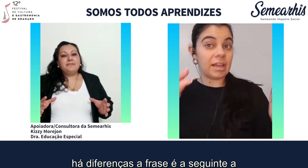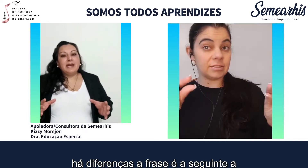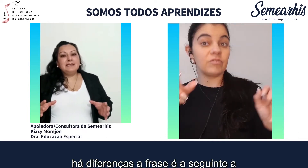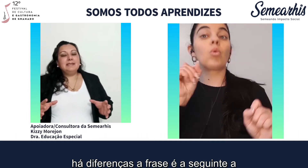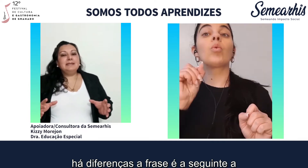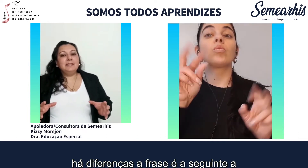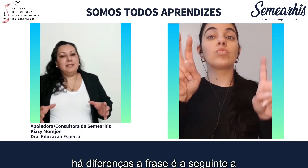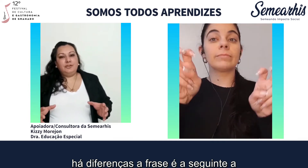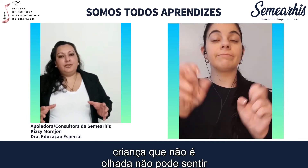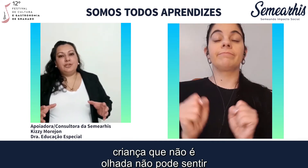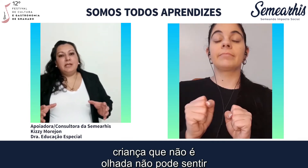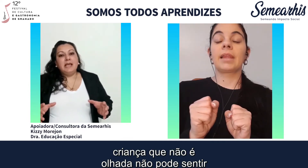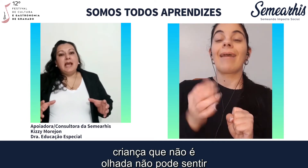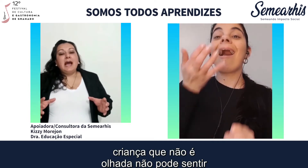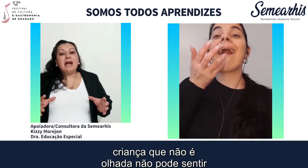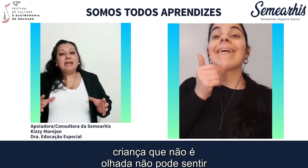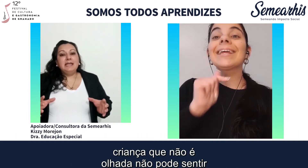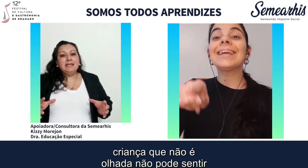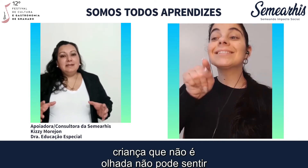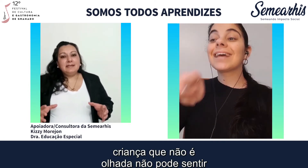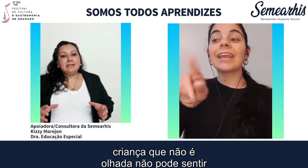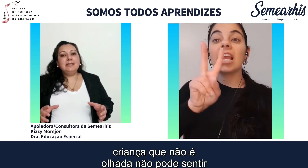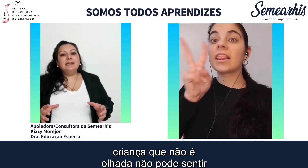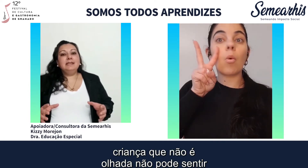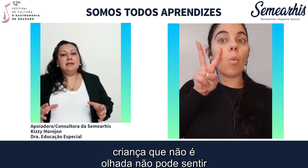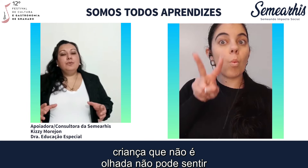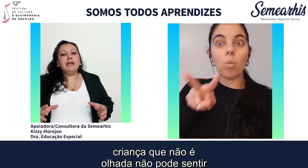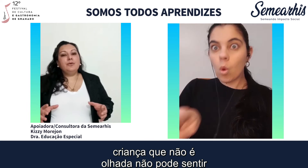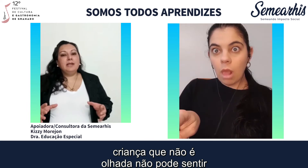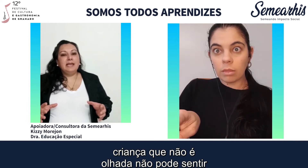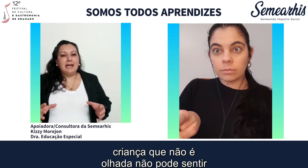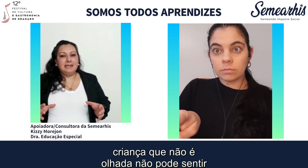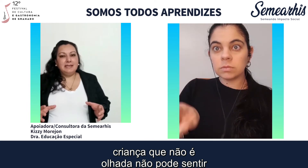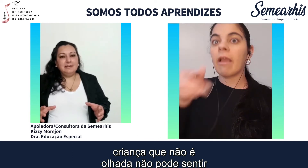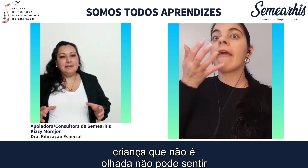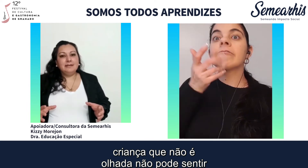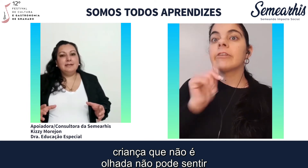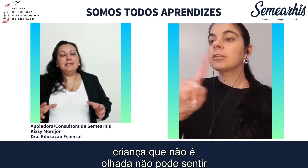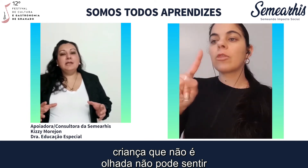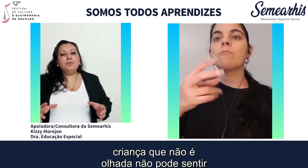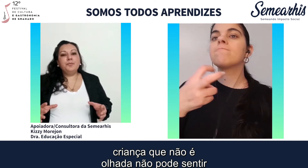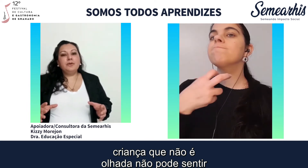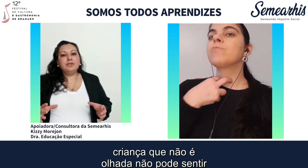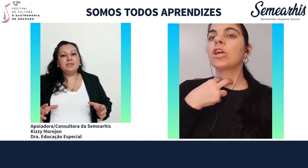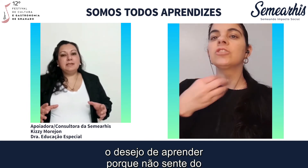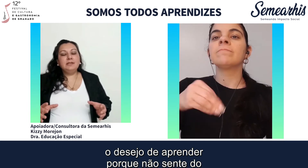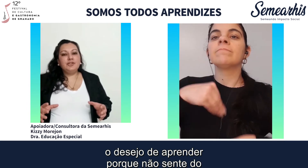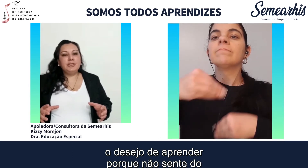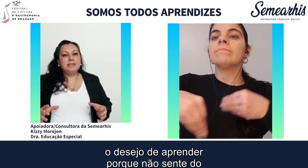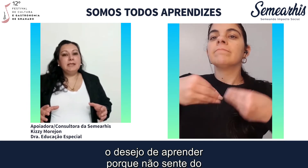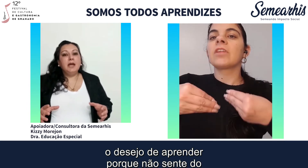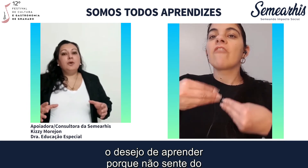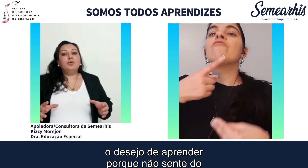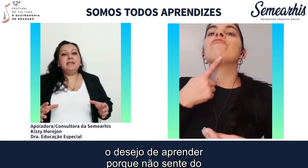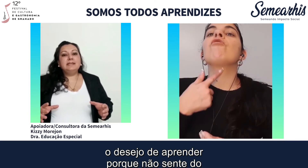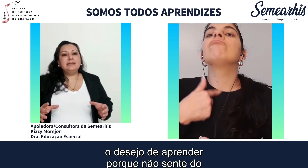A frase é a seguinte: a criança que não é olhada não pode